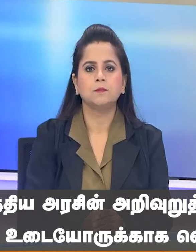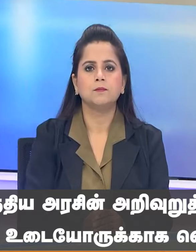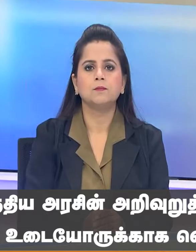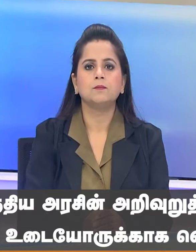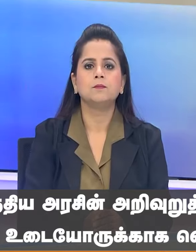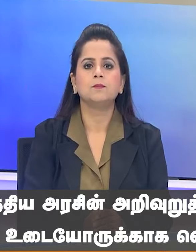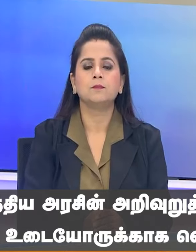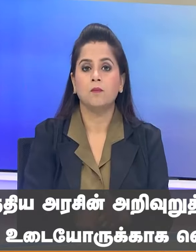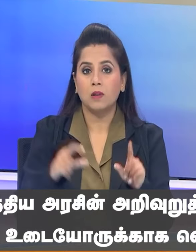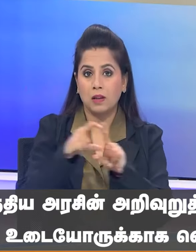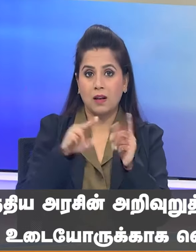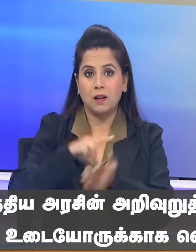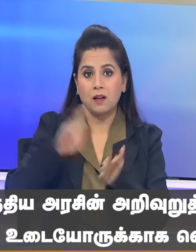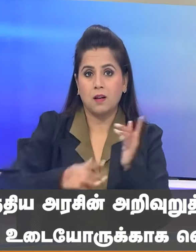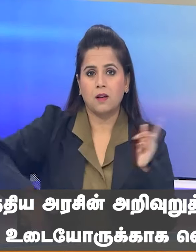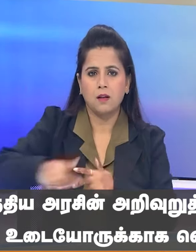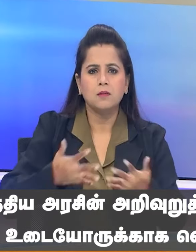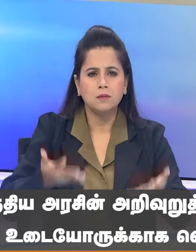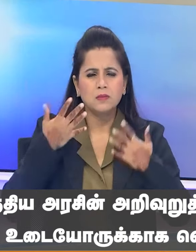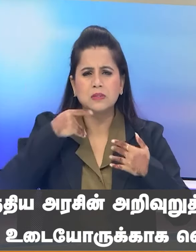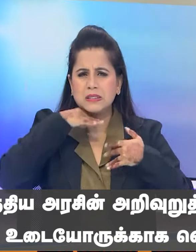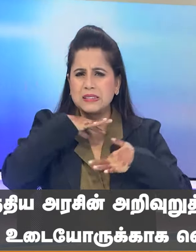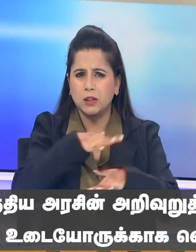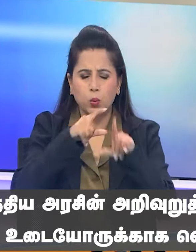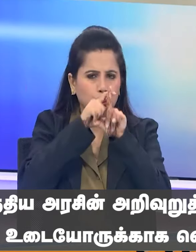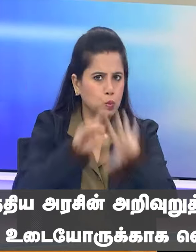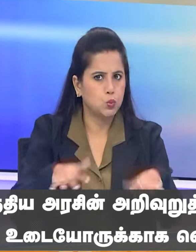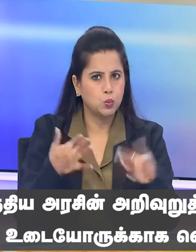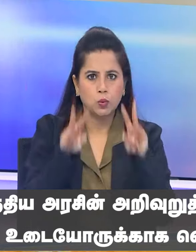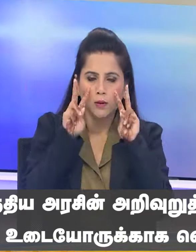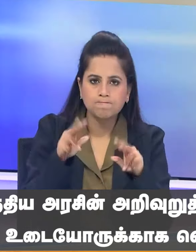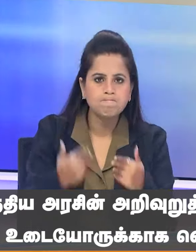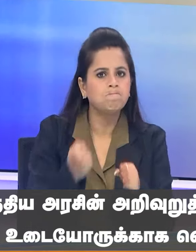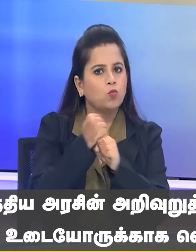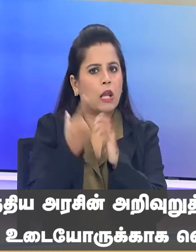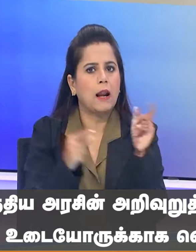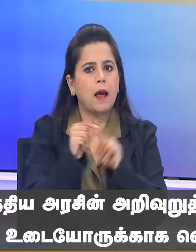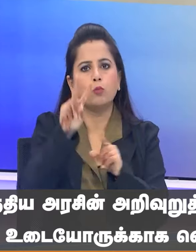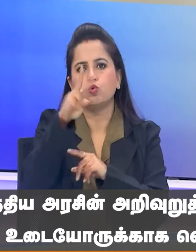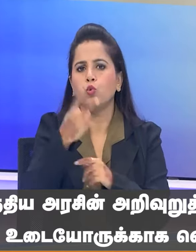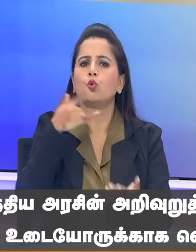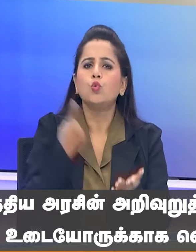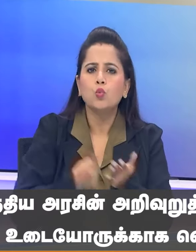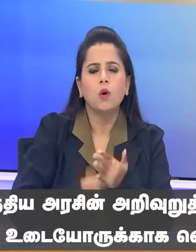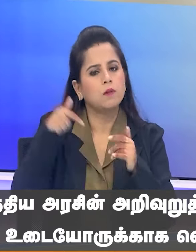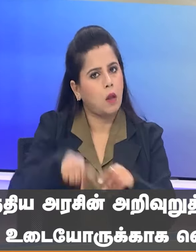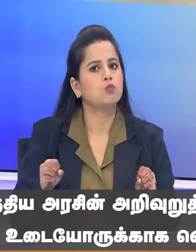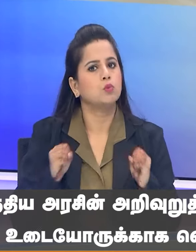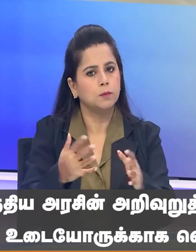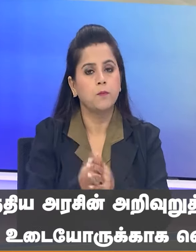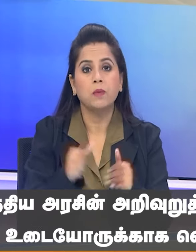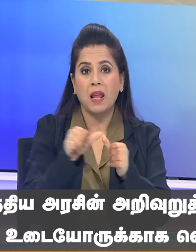है दिल्ली एनसीआर में प्रदूषण के खतरनाक स्तर को देखते हुए ग्रेप दो की पाबंदियां आज लागू होंगी